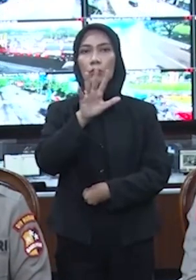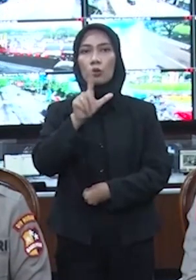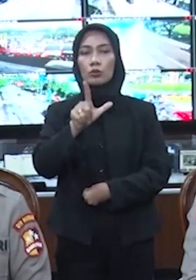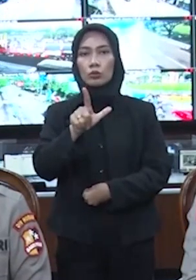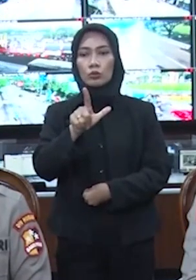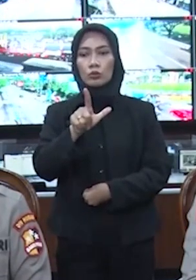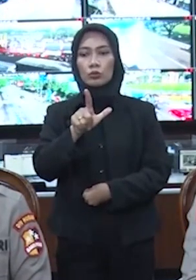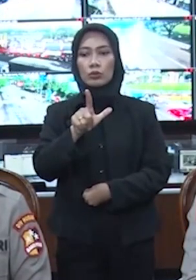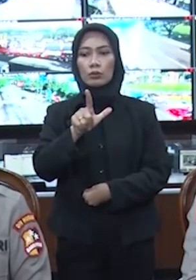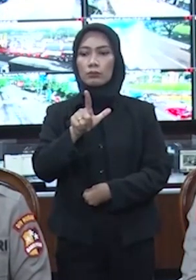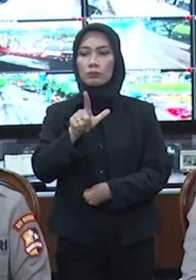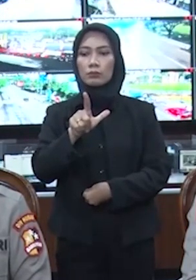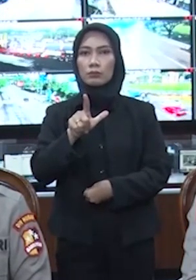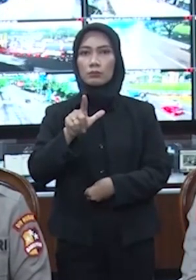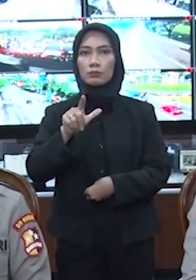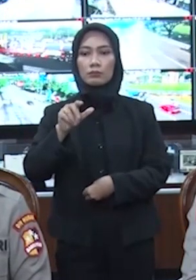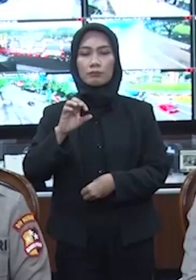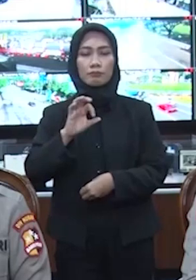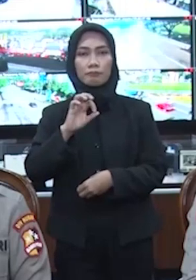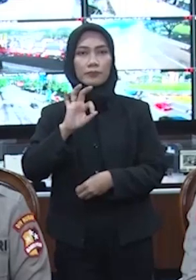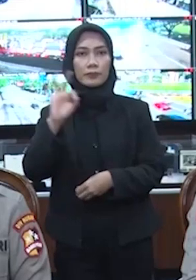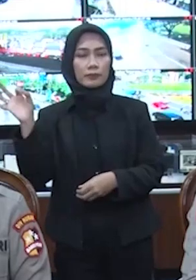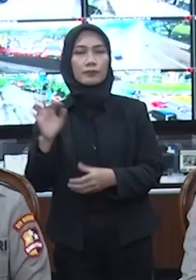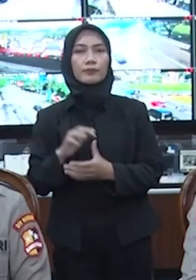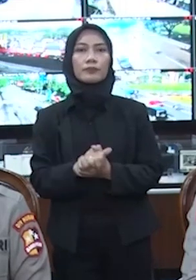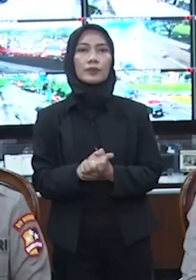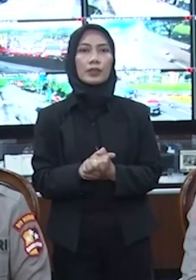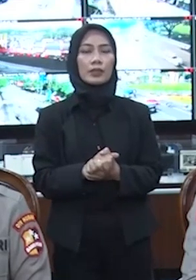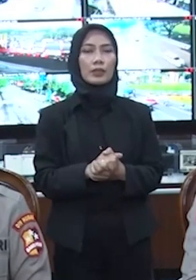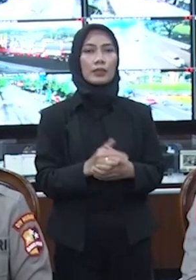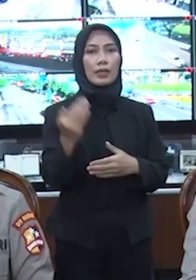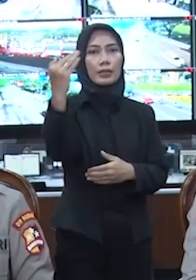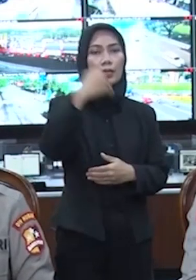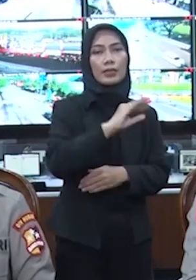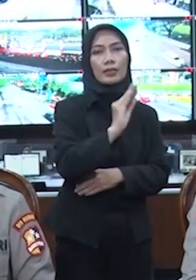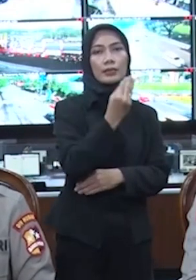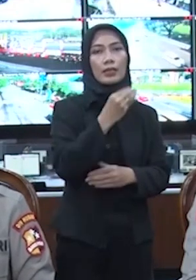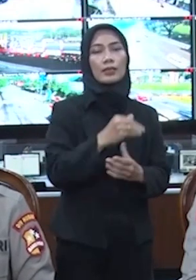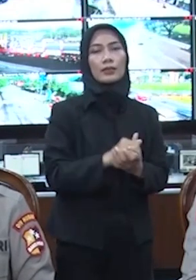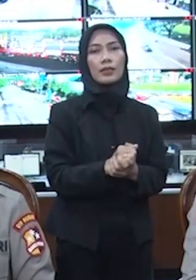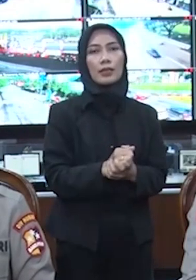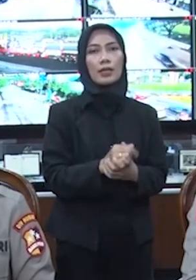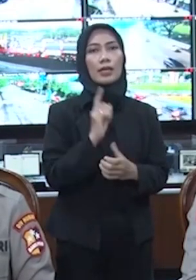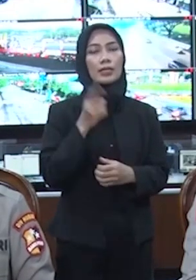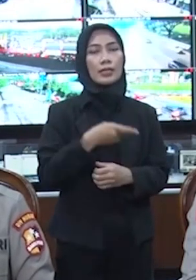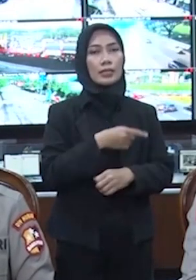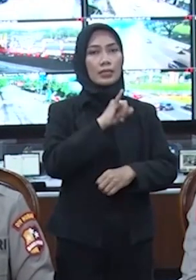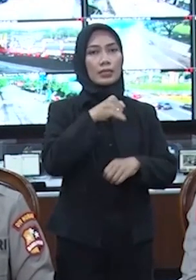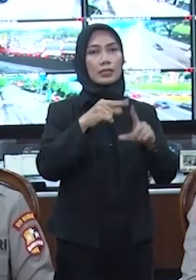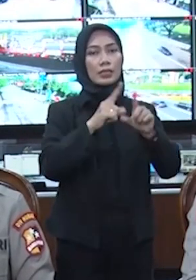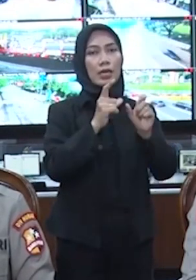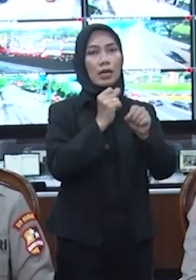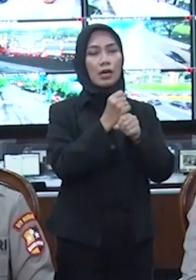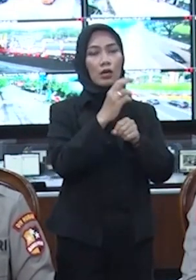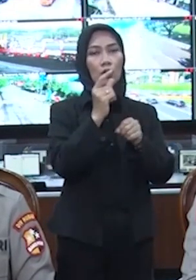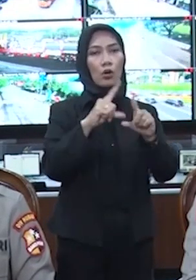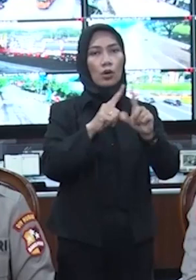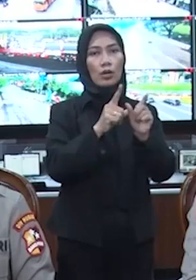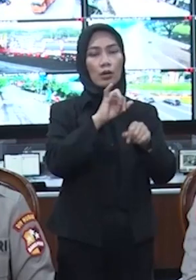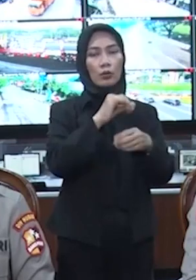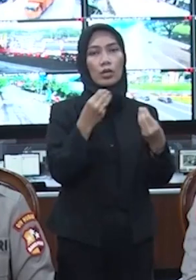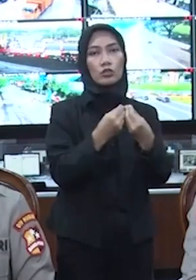5.791 kendaraan Sedangkan untuk yang masuk Jakarta melalui GT Jagorawi Ciawi 2